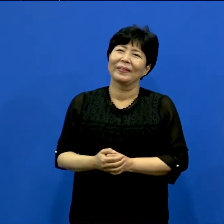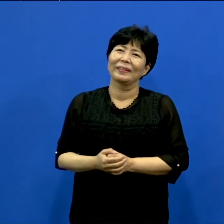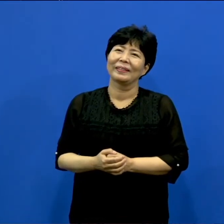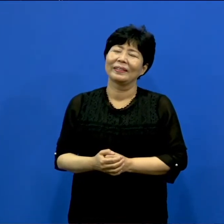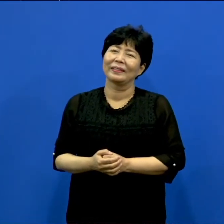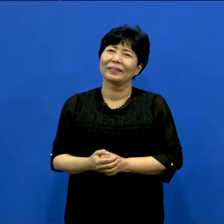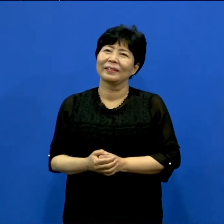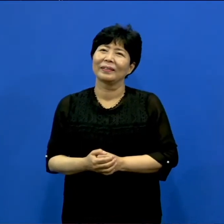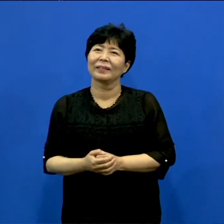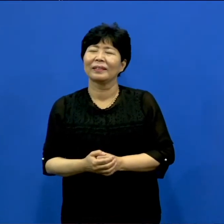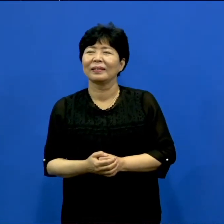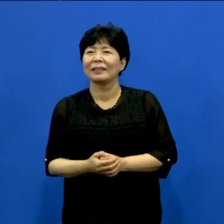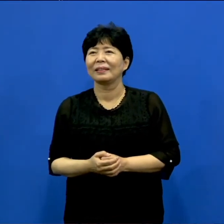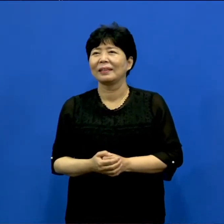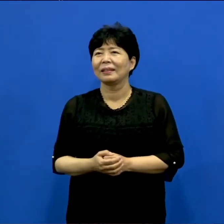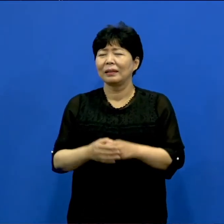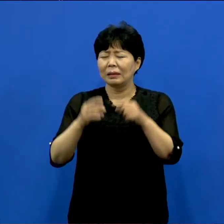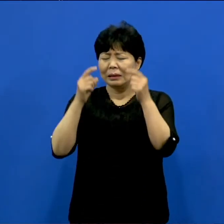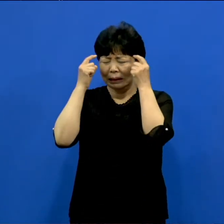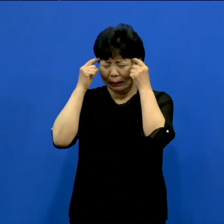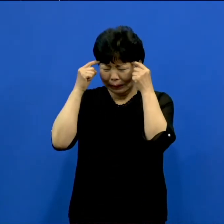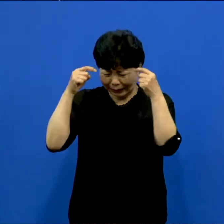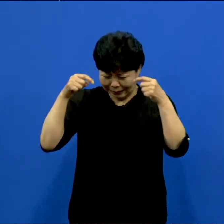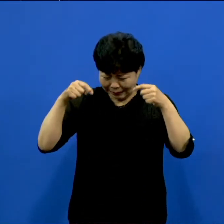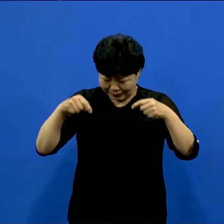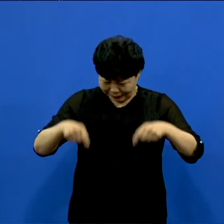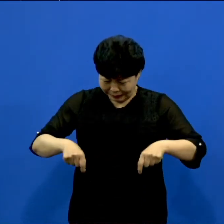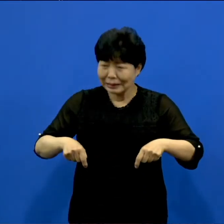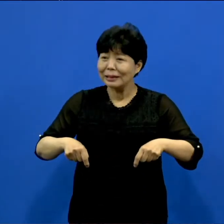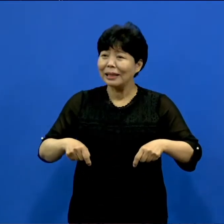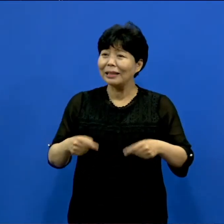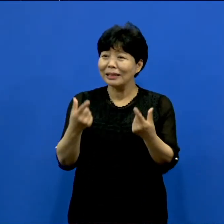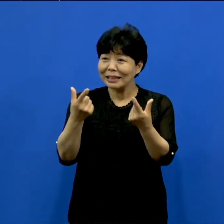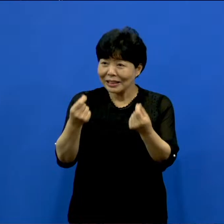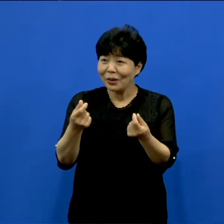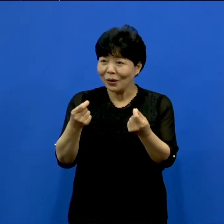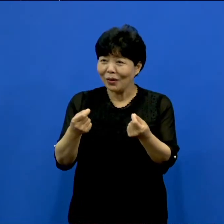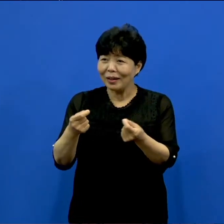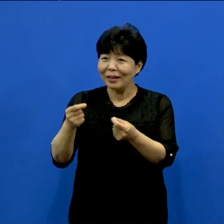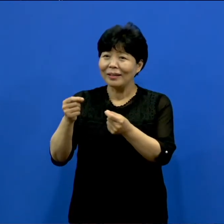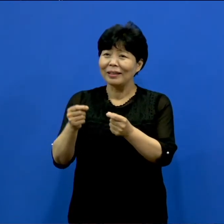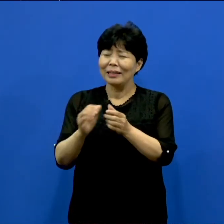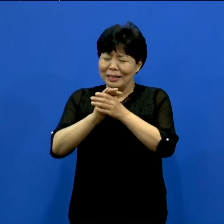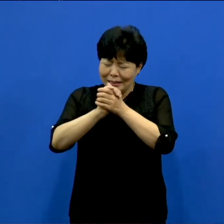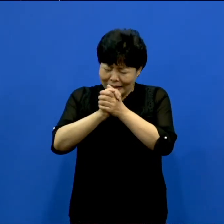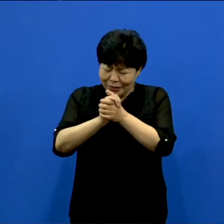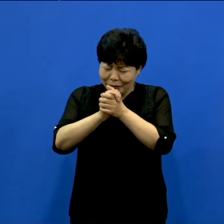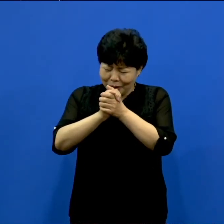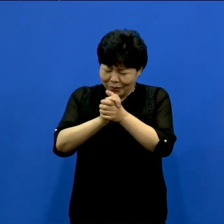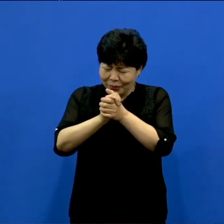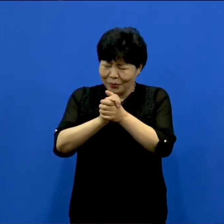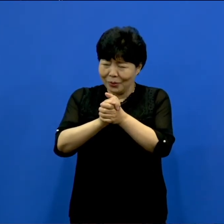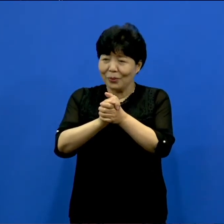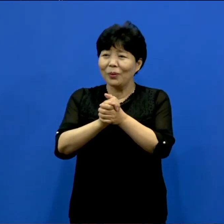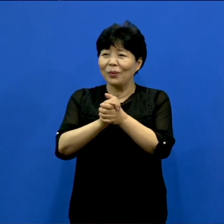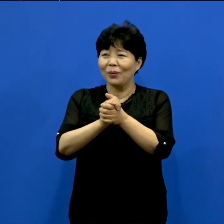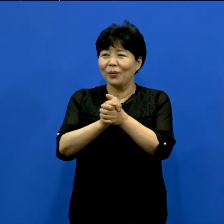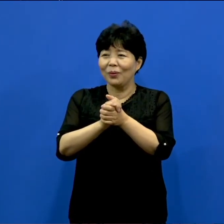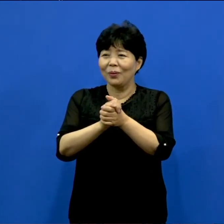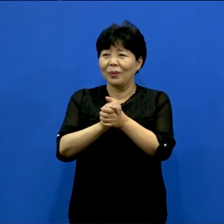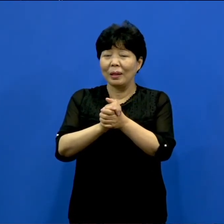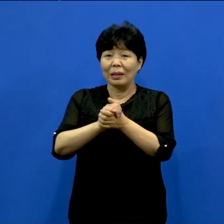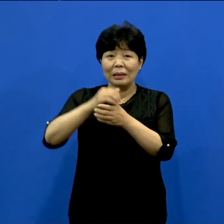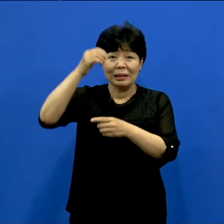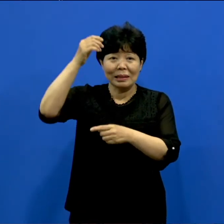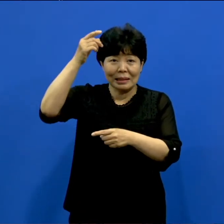근데 여러분 그런 미련 곰탱이 같이 그 자리를 지키고 기도에 몸으로 익혀내고 그 자리를 지키다